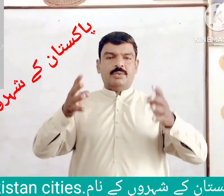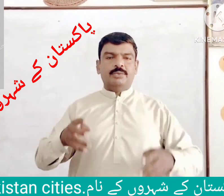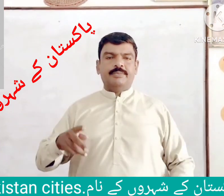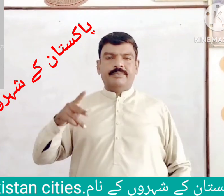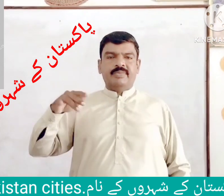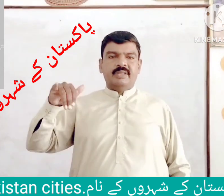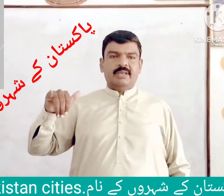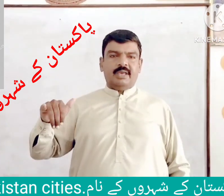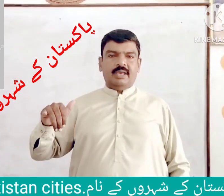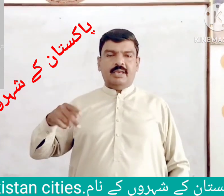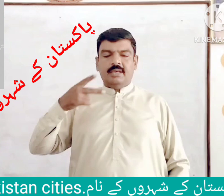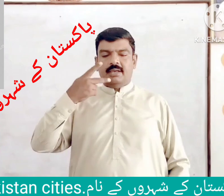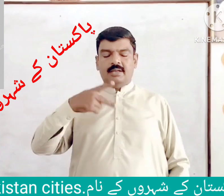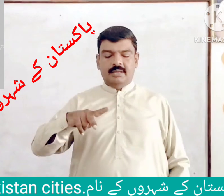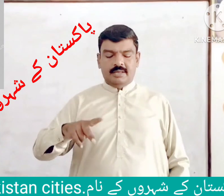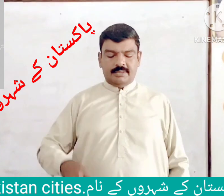शहरों के नाम।